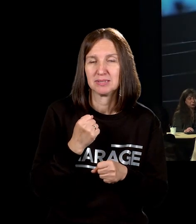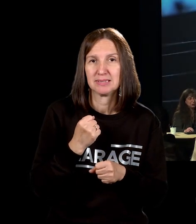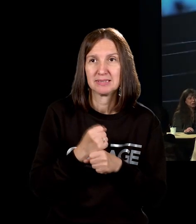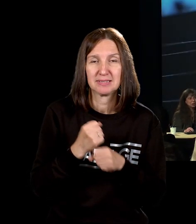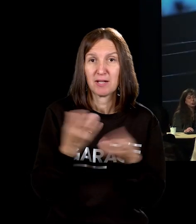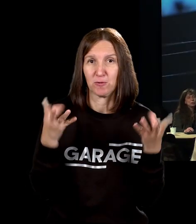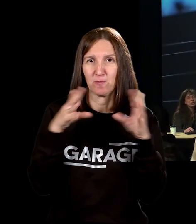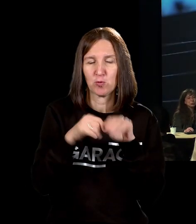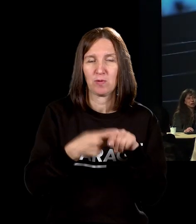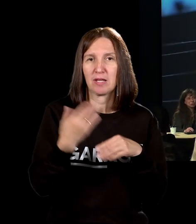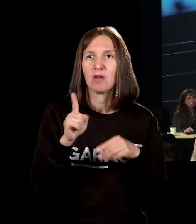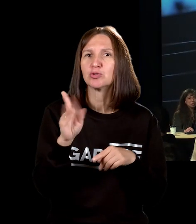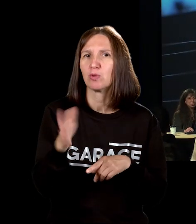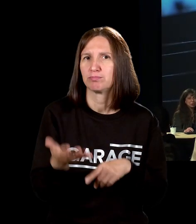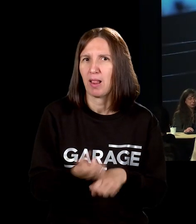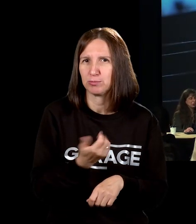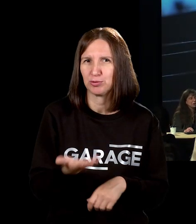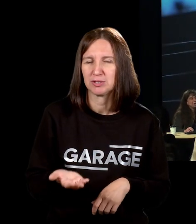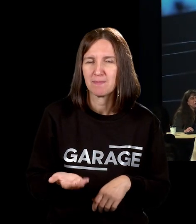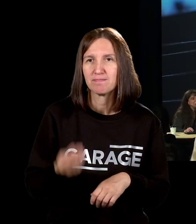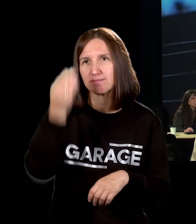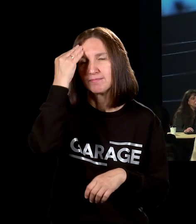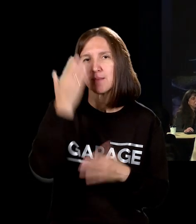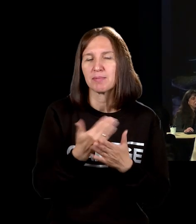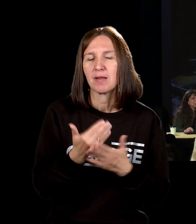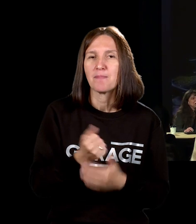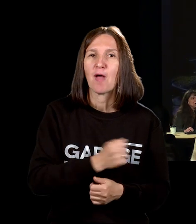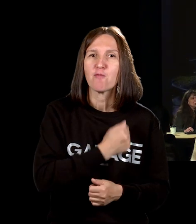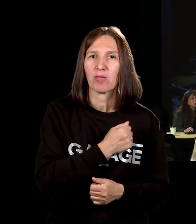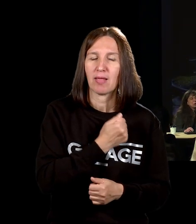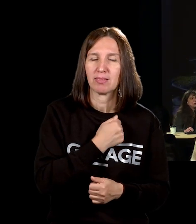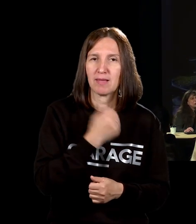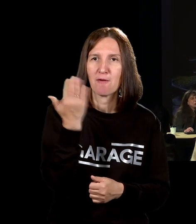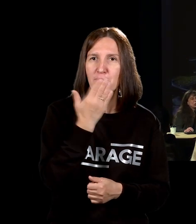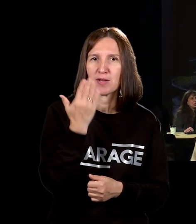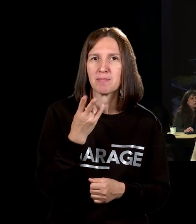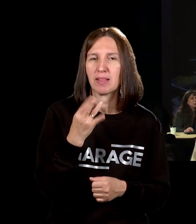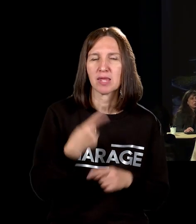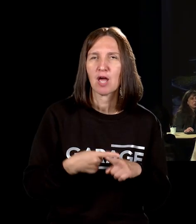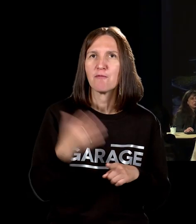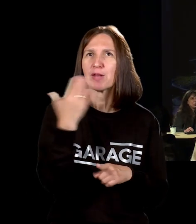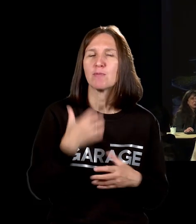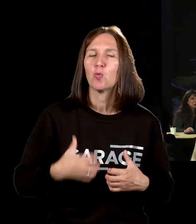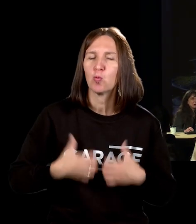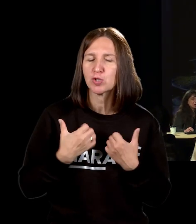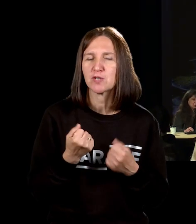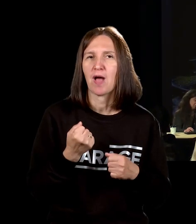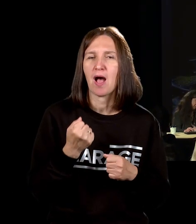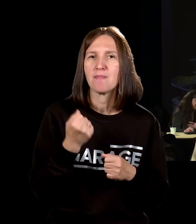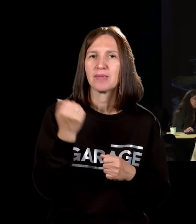сделать все из них, да, что получится. Причем как бы вот эти военные фильмы, собственно говоря, вот не хоррор ради хоррора, а фильмы ради